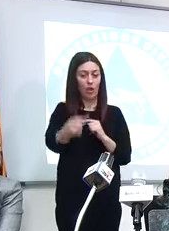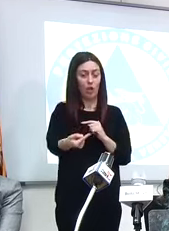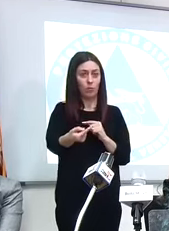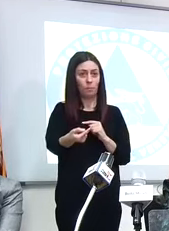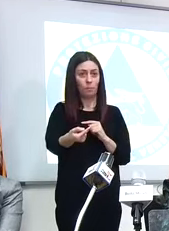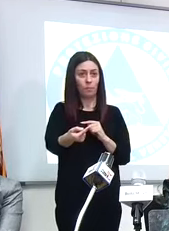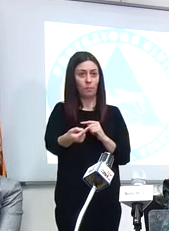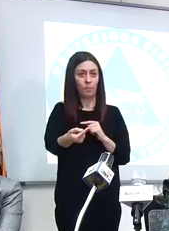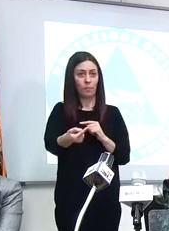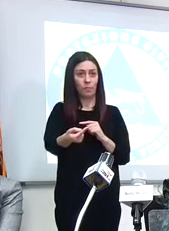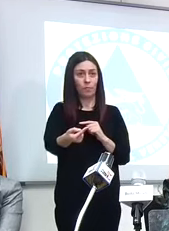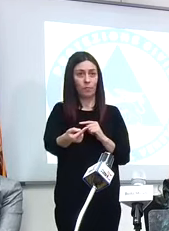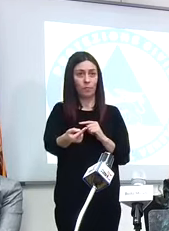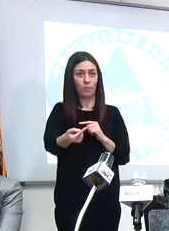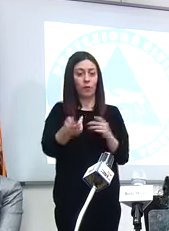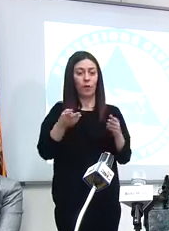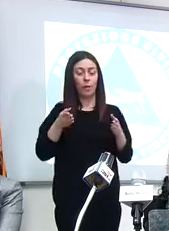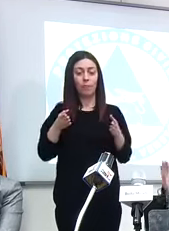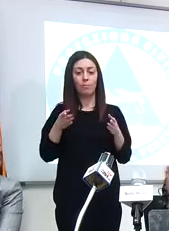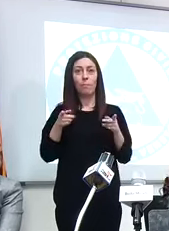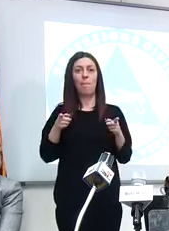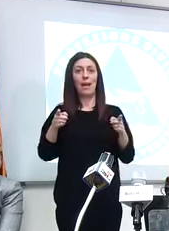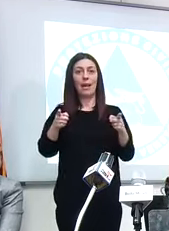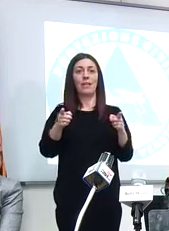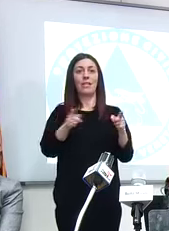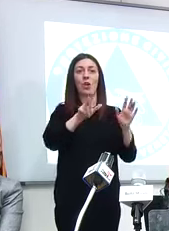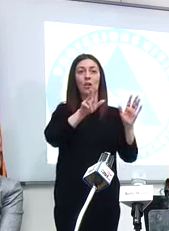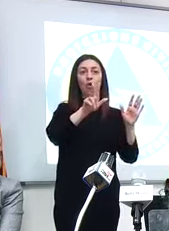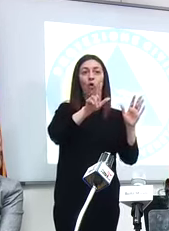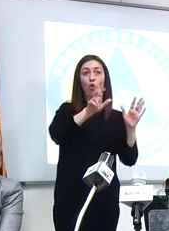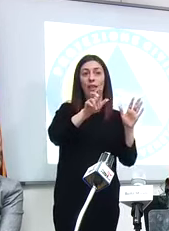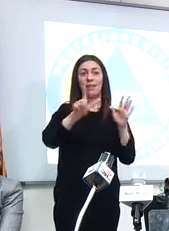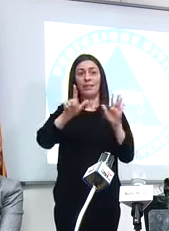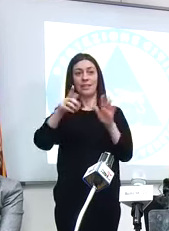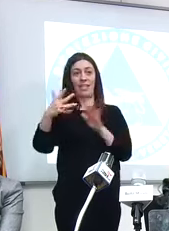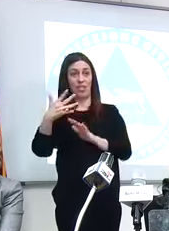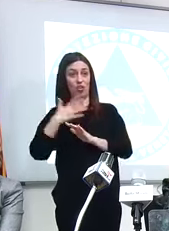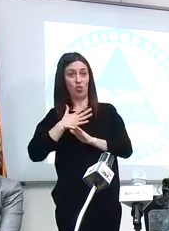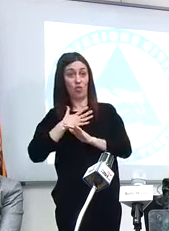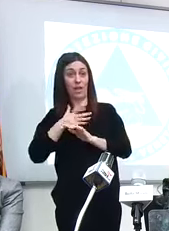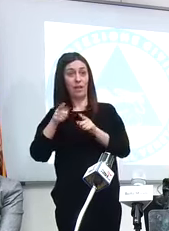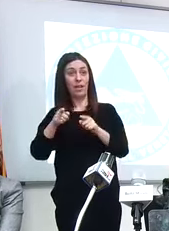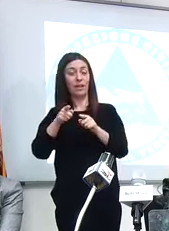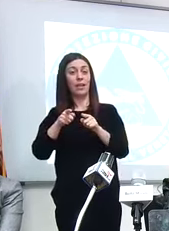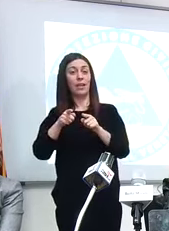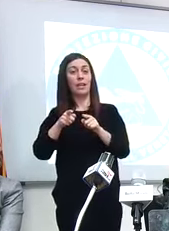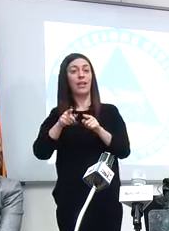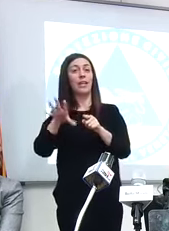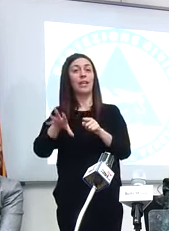in parallelo con 80-75, cominciamo a chiamare i nati del